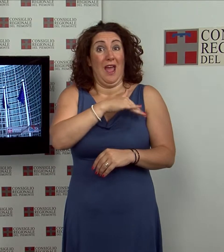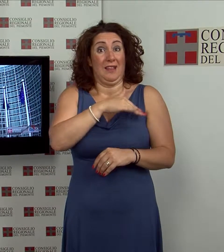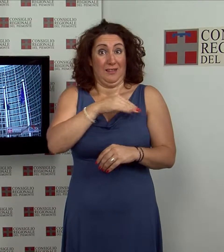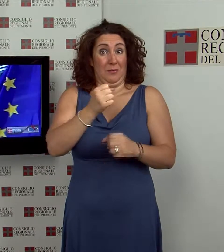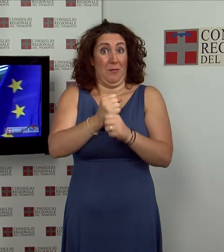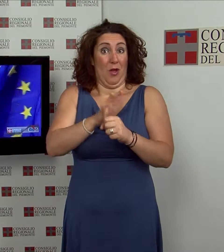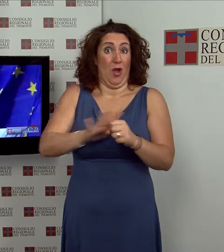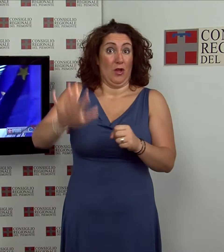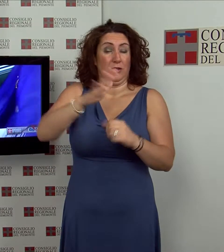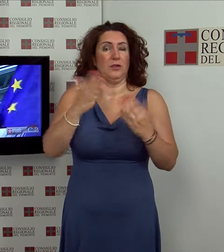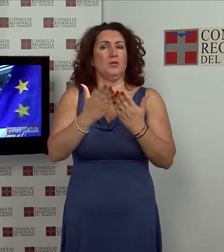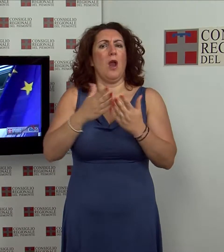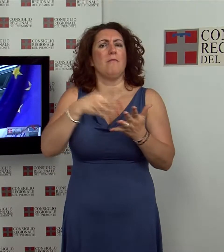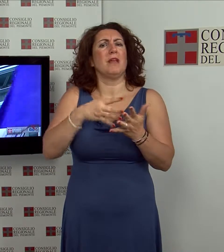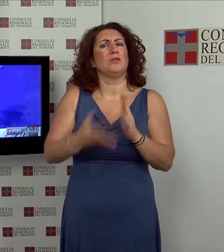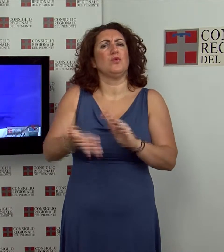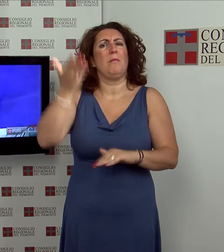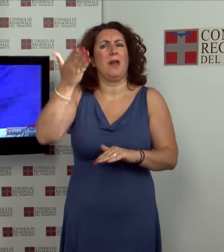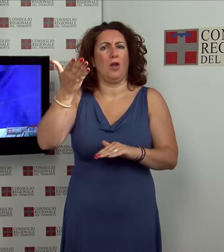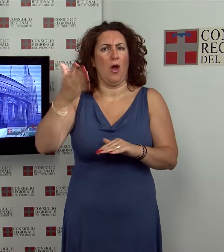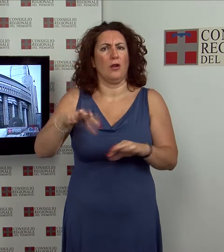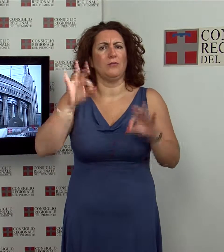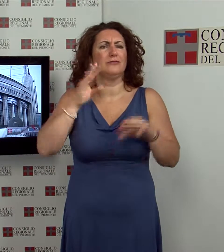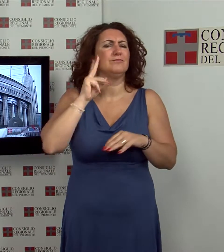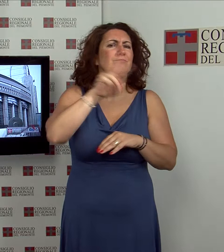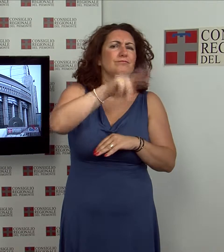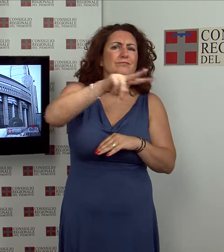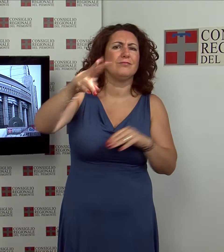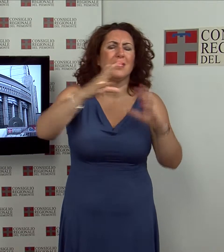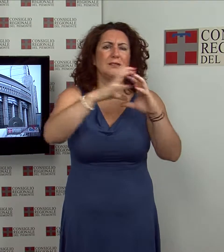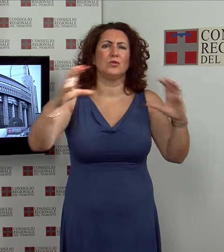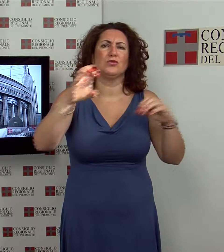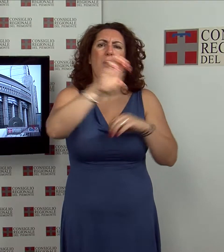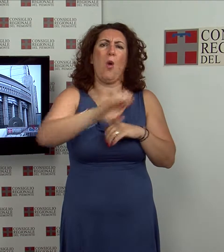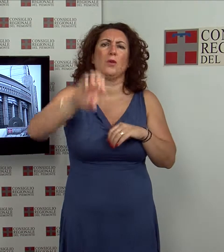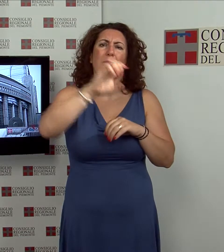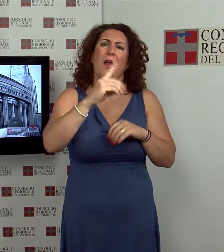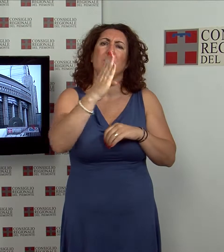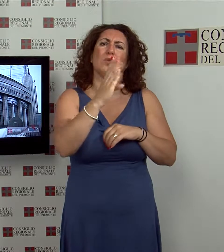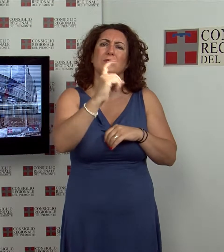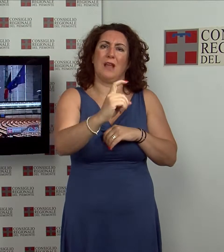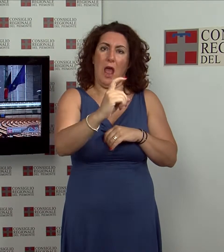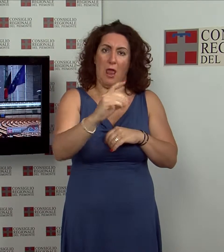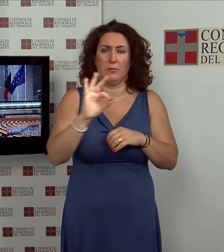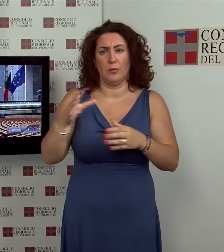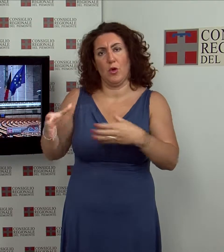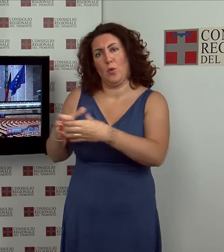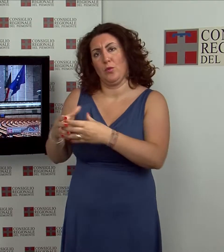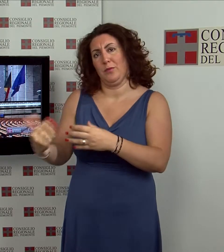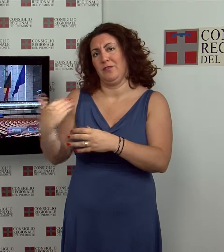sono andati alla scoperta delle istituzioni europee di Bruxelles. Si tratta del viaggio studio per un gruppo di vincitori della 29esima edizione